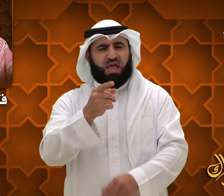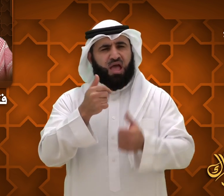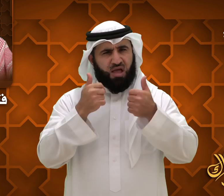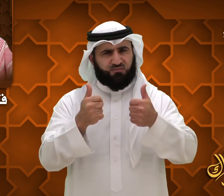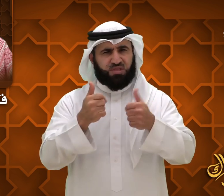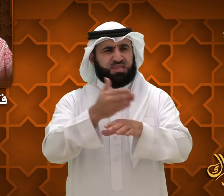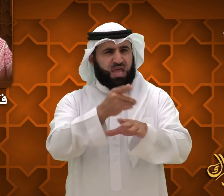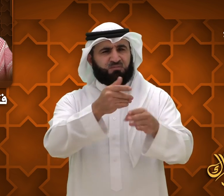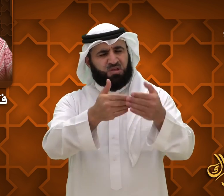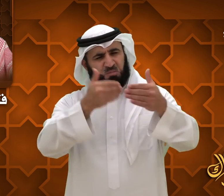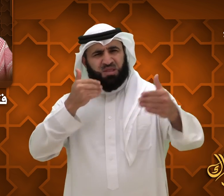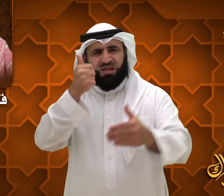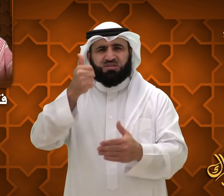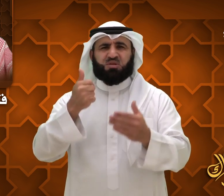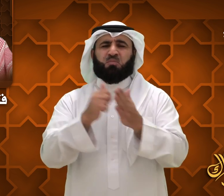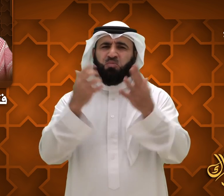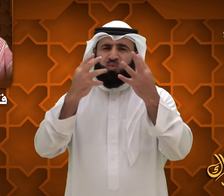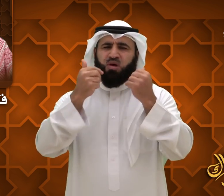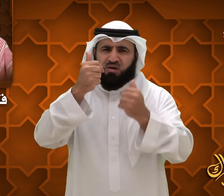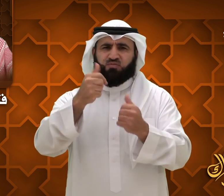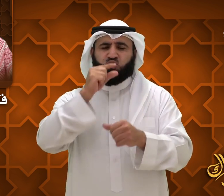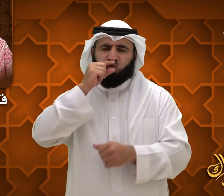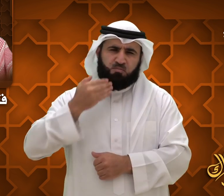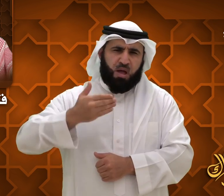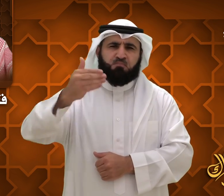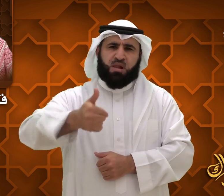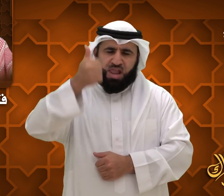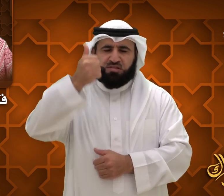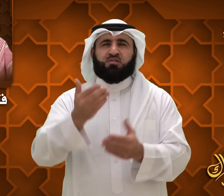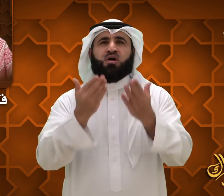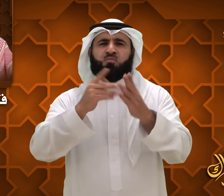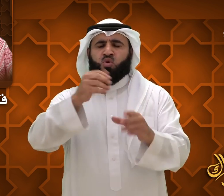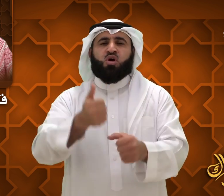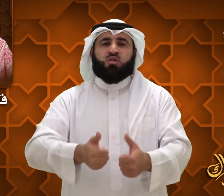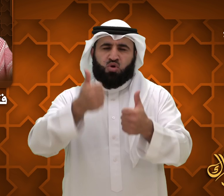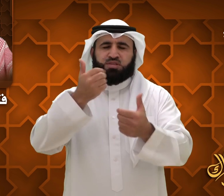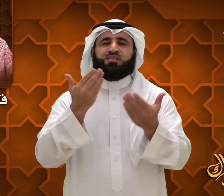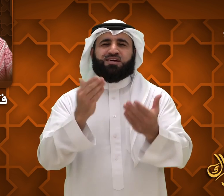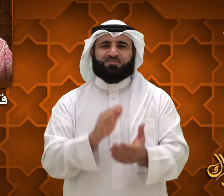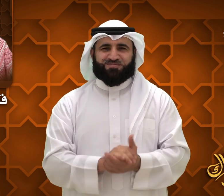يشق عليه وييسر أمره لإتمام الصيام. نسأل الله التوفيق.